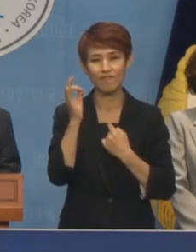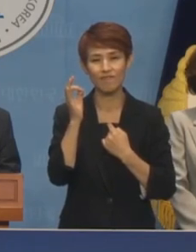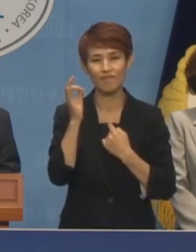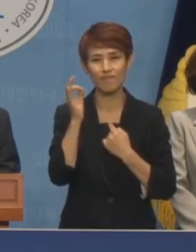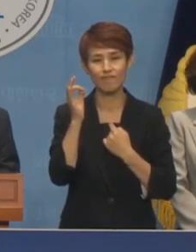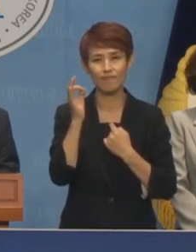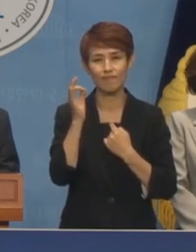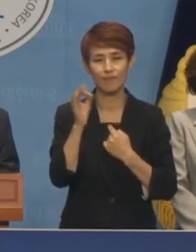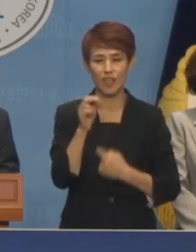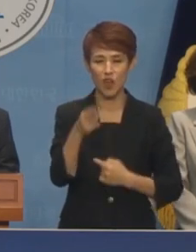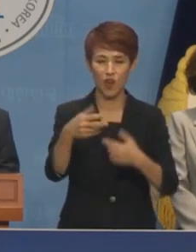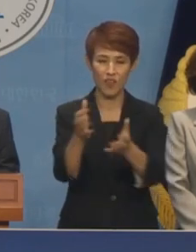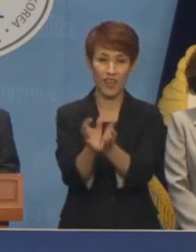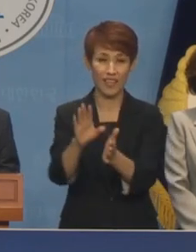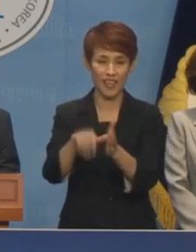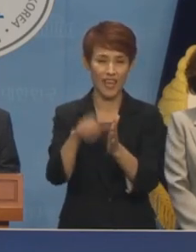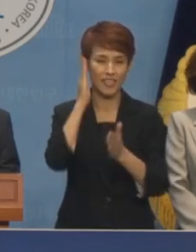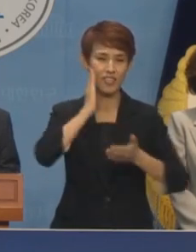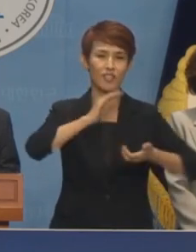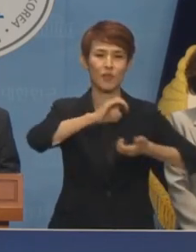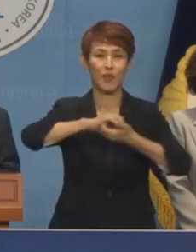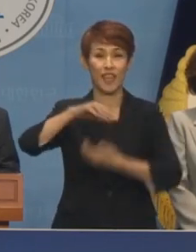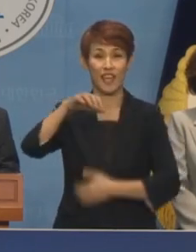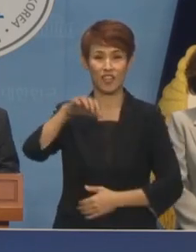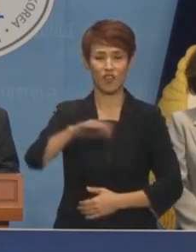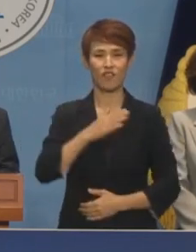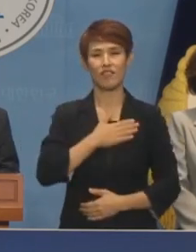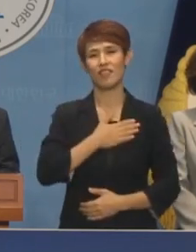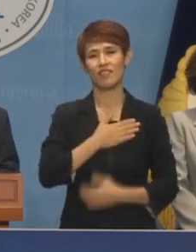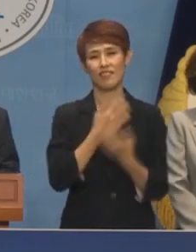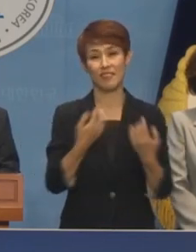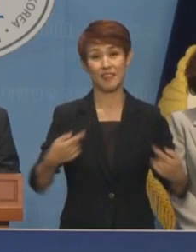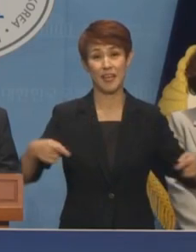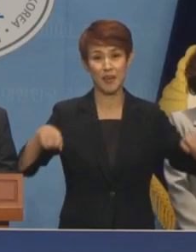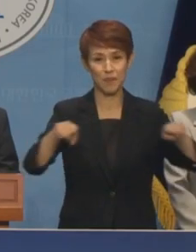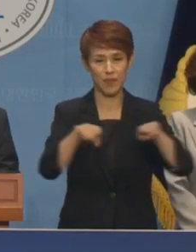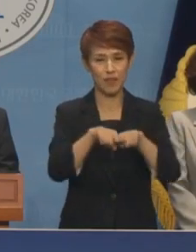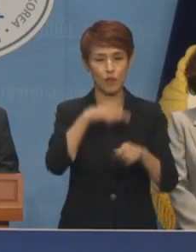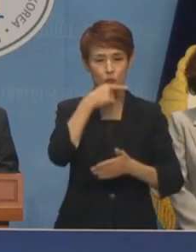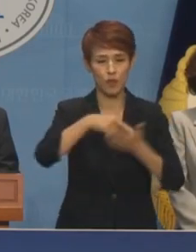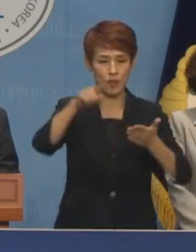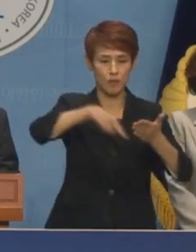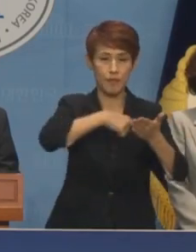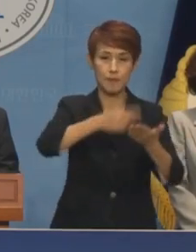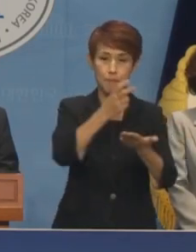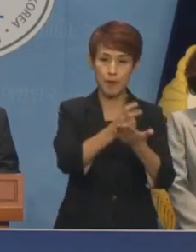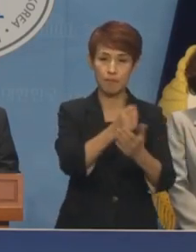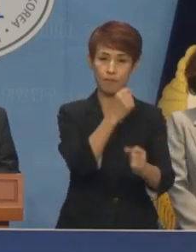저희가 여당 때 청와대에서 저랑 같이 손실보상법 만들려고